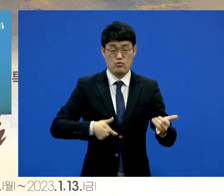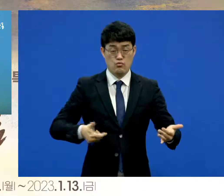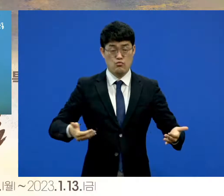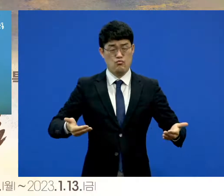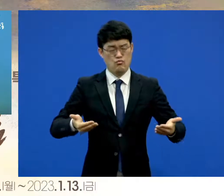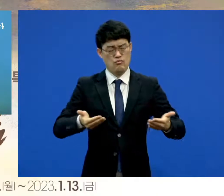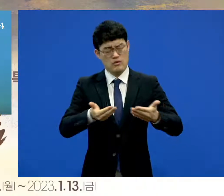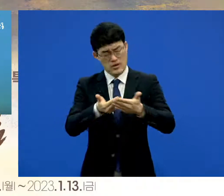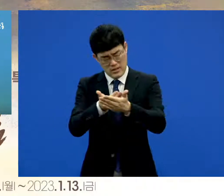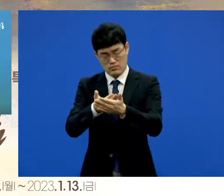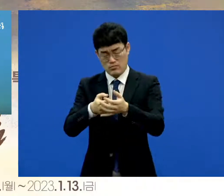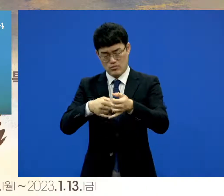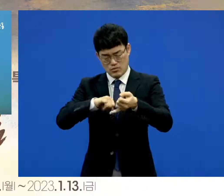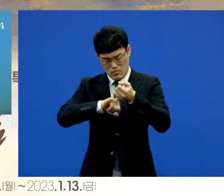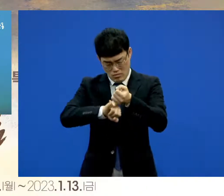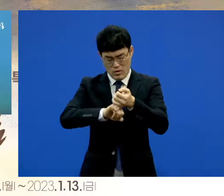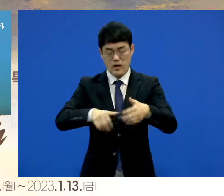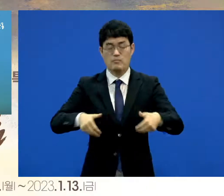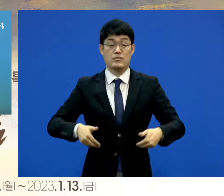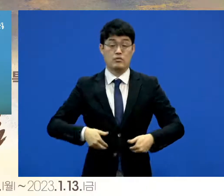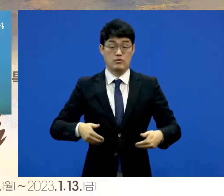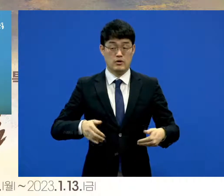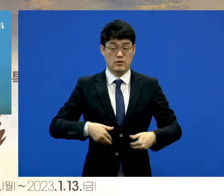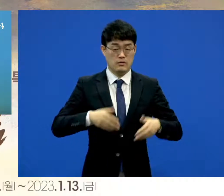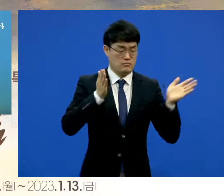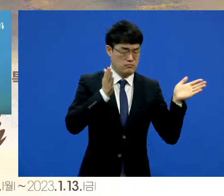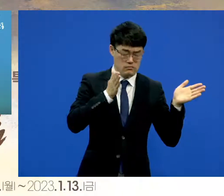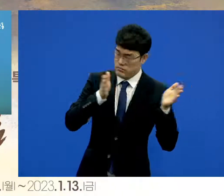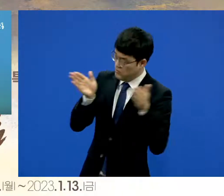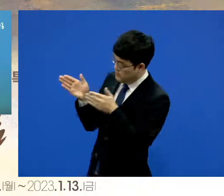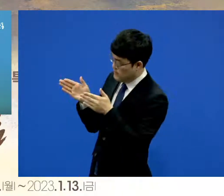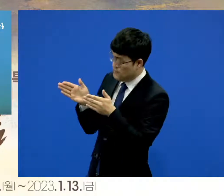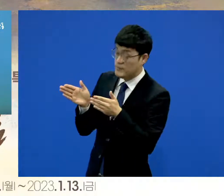매우 단호하죠. 성경적인 겁니다.